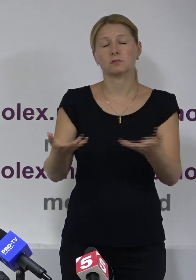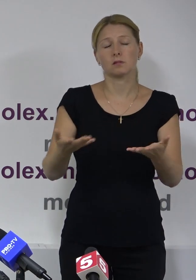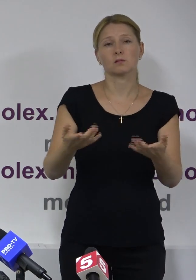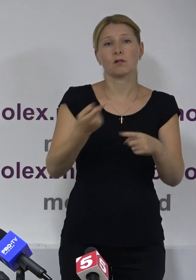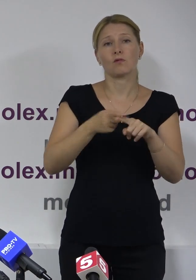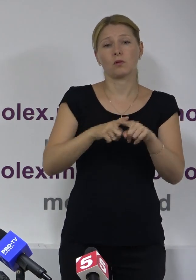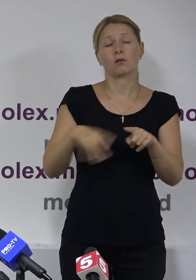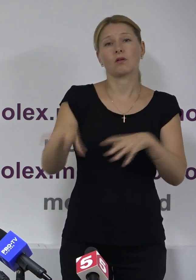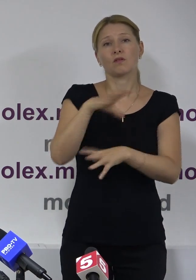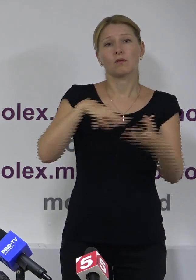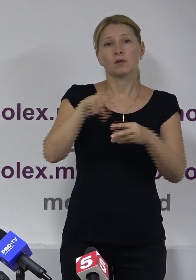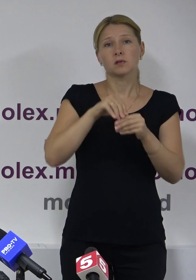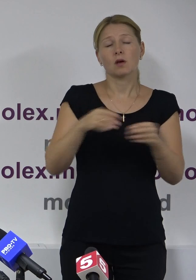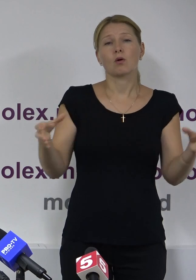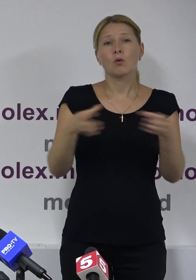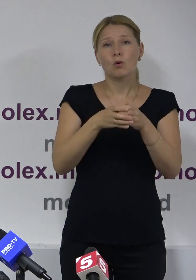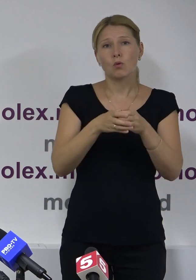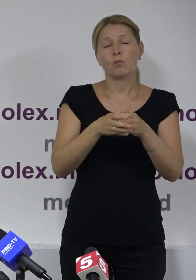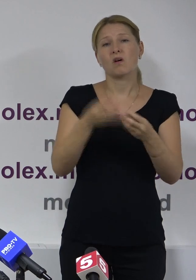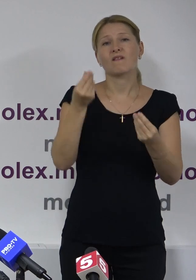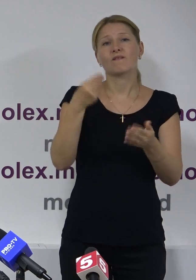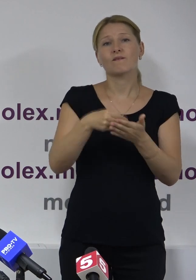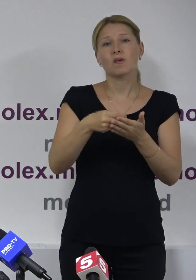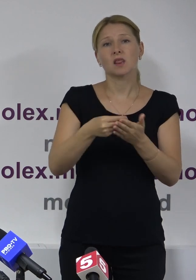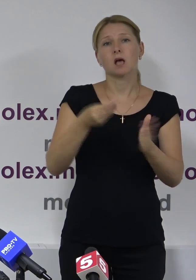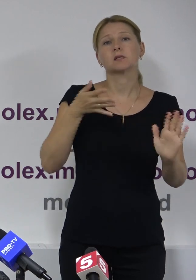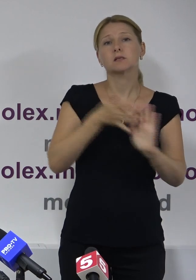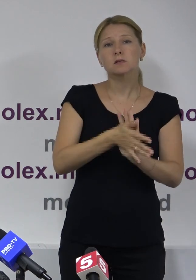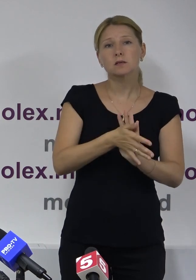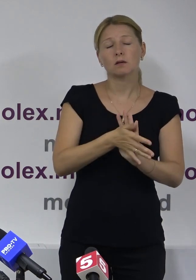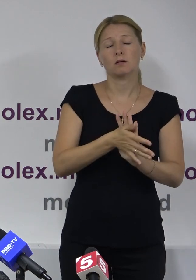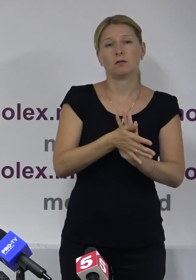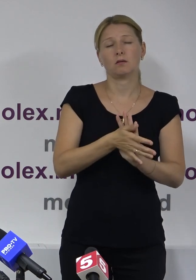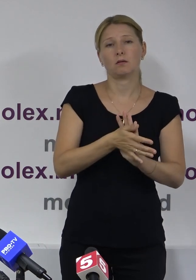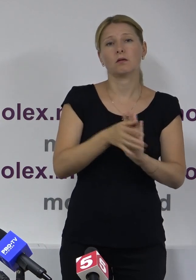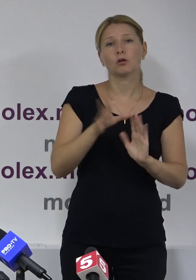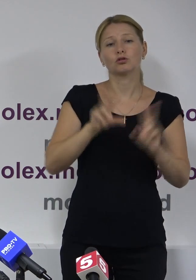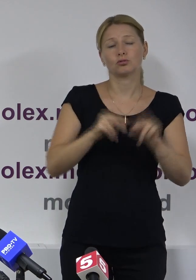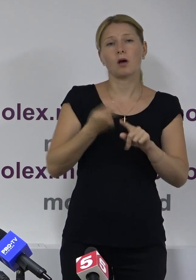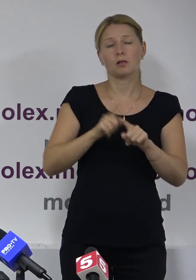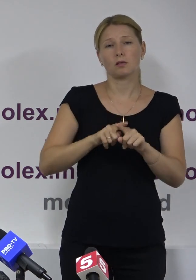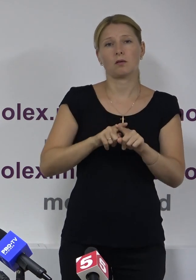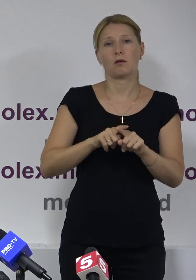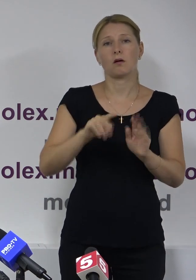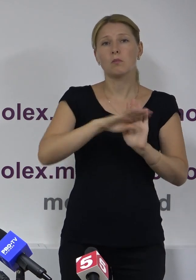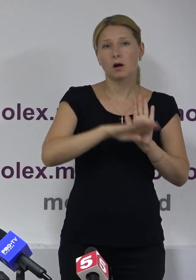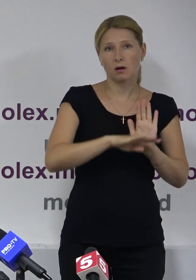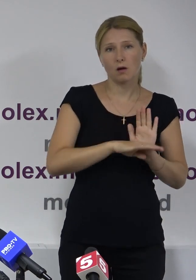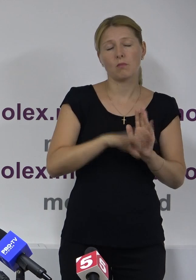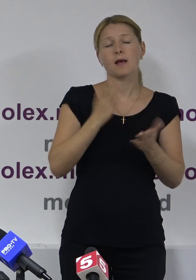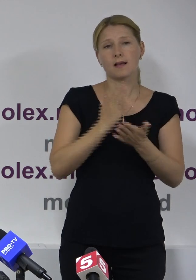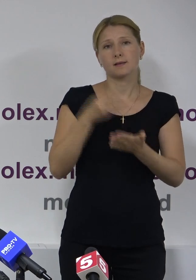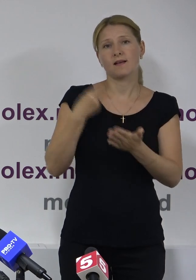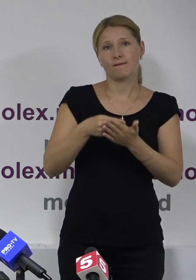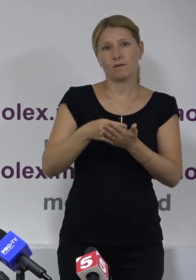Pentru fiecare dintre acești donatori avem câte o componentă din misiunea de observare care este finanțată. În continuare, astăzi, în